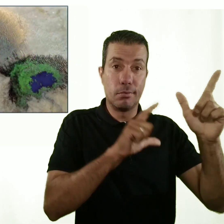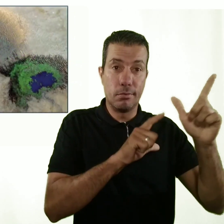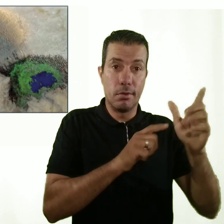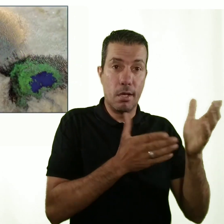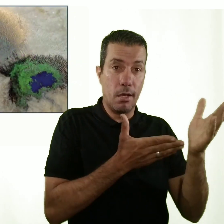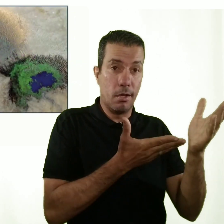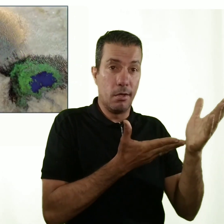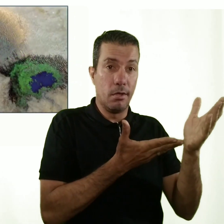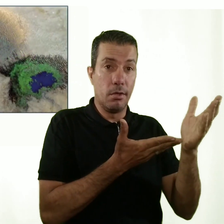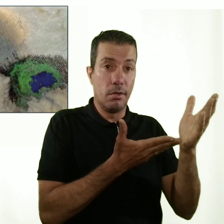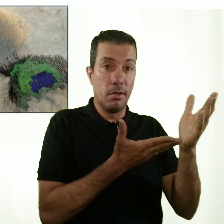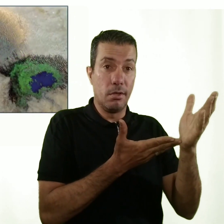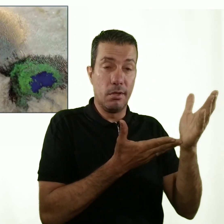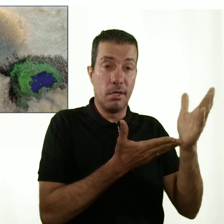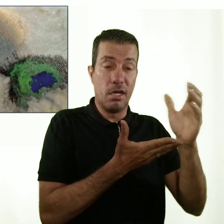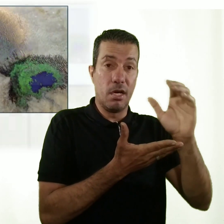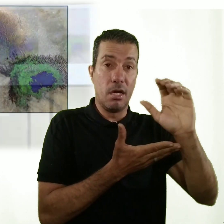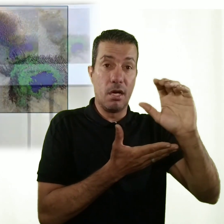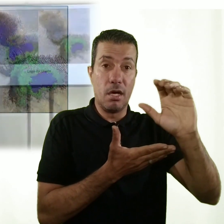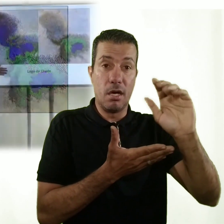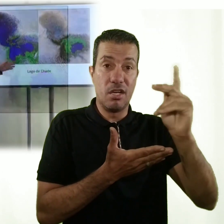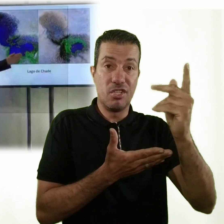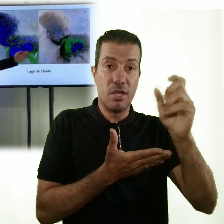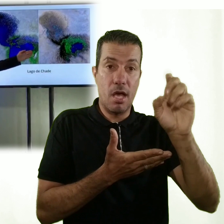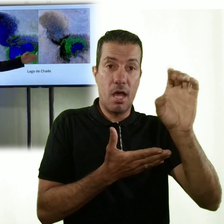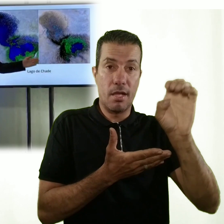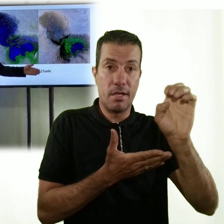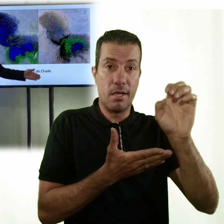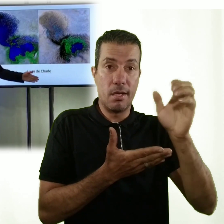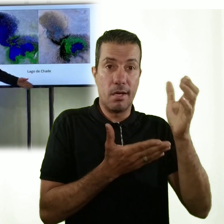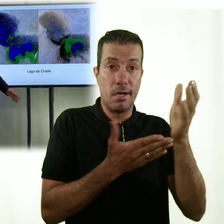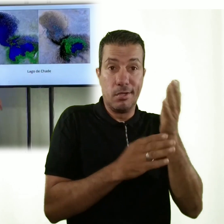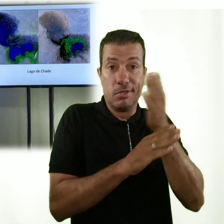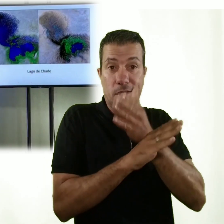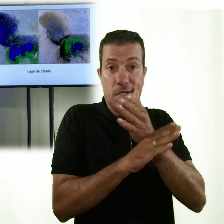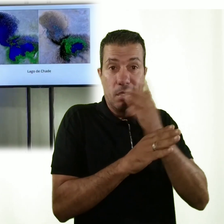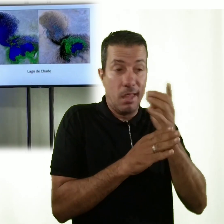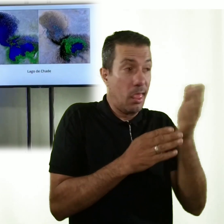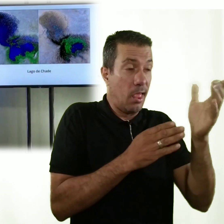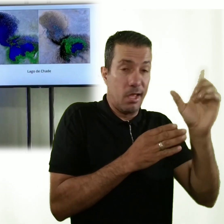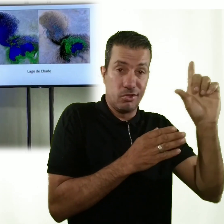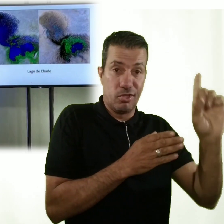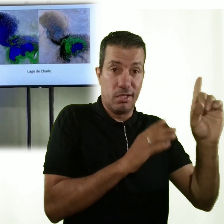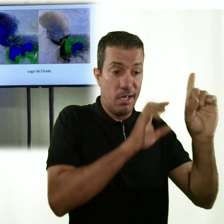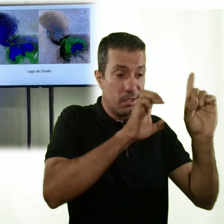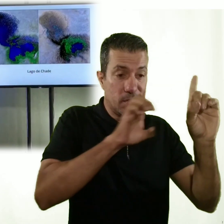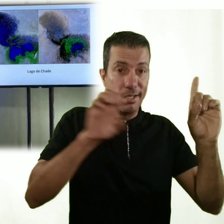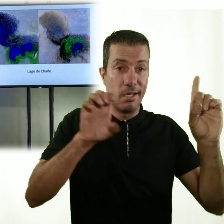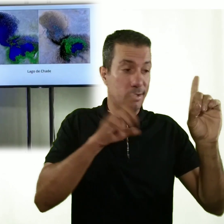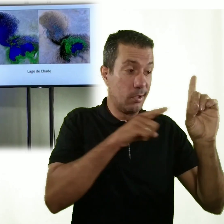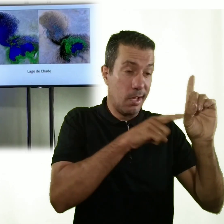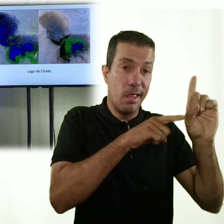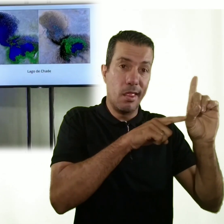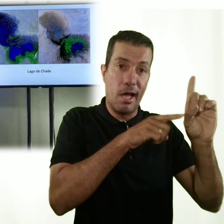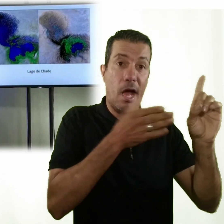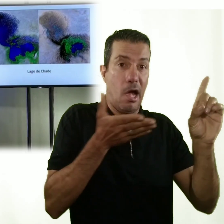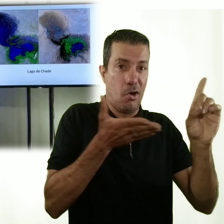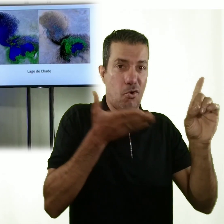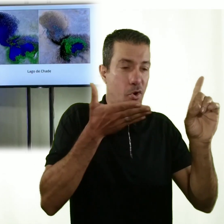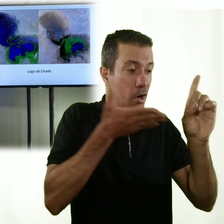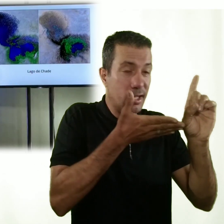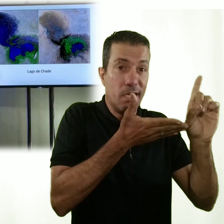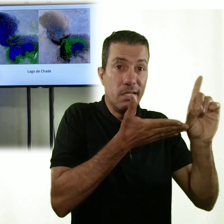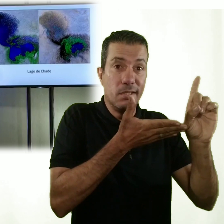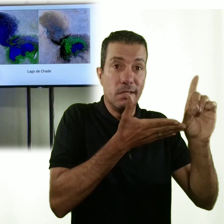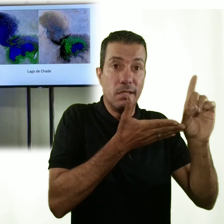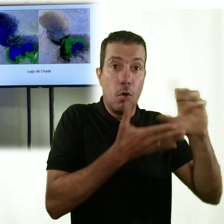O lago de Chade era esse que está à esquerda, agora ele é esse que está à direita. A terra se murcha